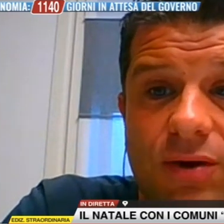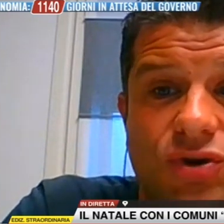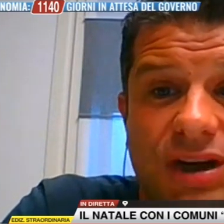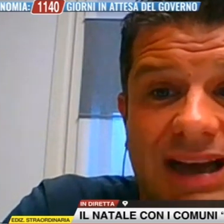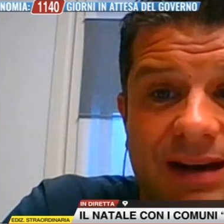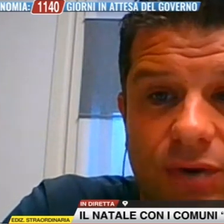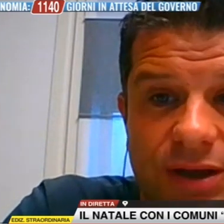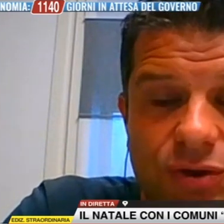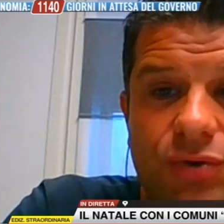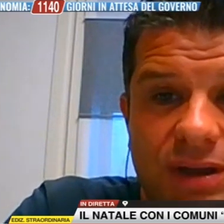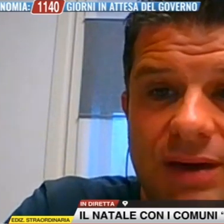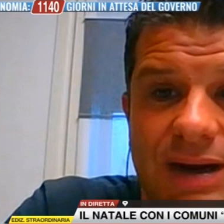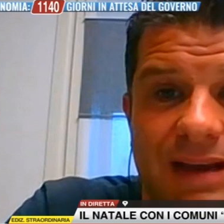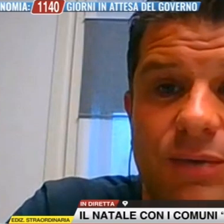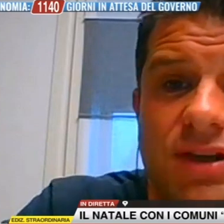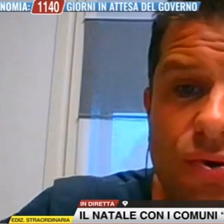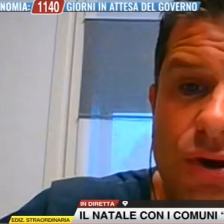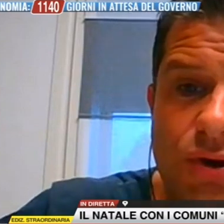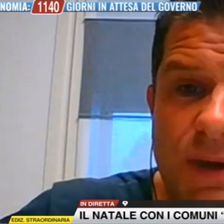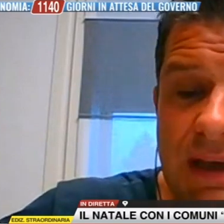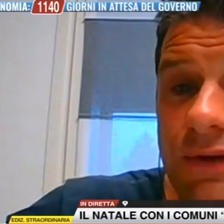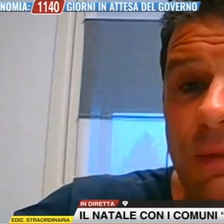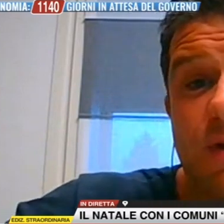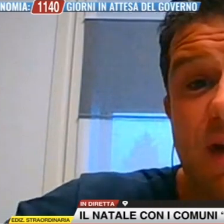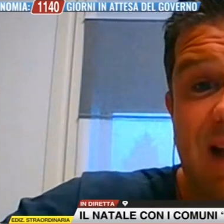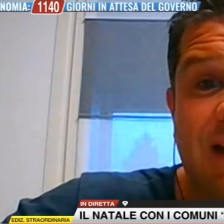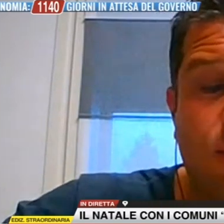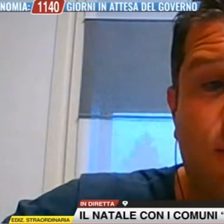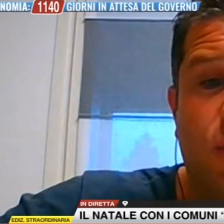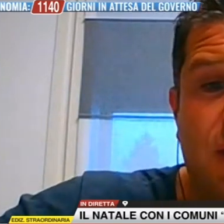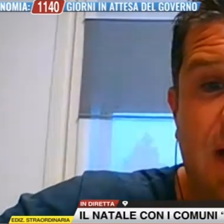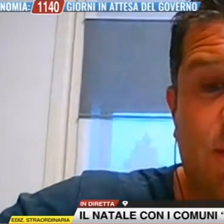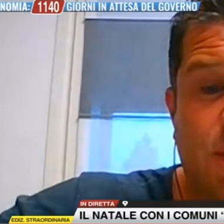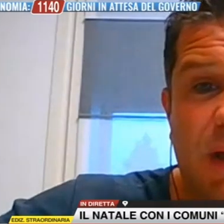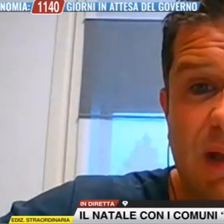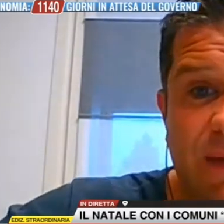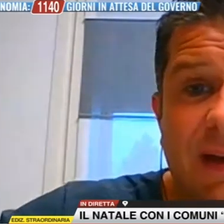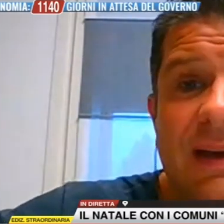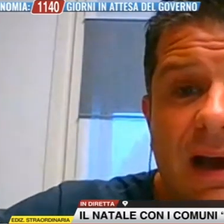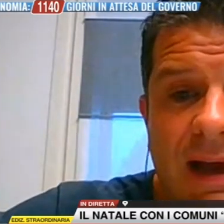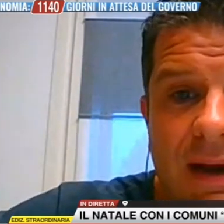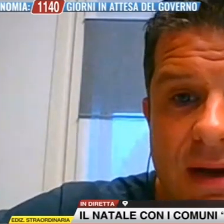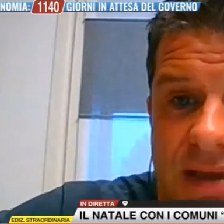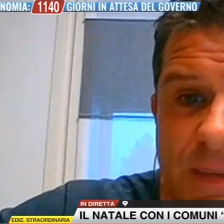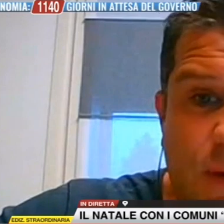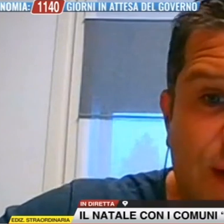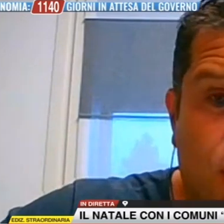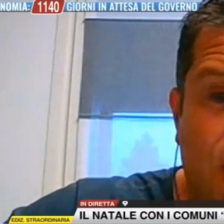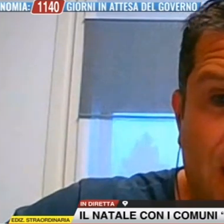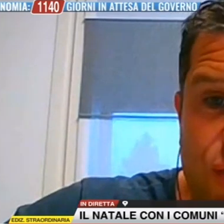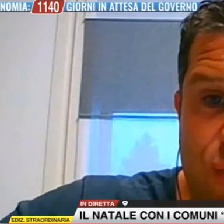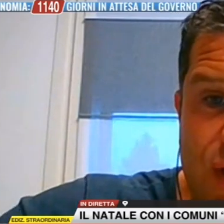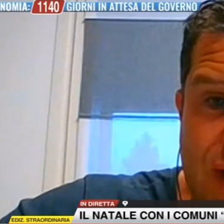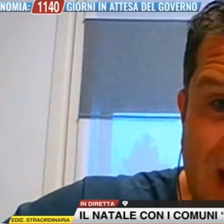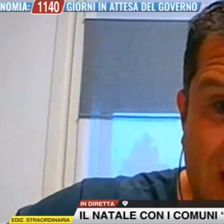anziché concertare con le regioni, dire ok, questi sono i nostri obiettivi, dobbiamo stare attenti, dobbiamo ottenere questi obiettivi, insieme ai governatori